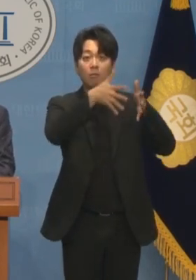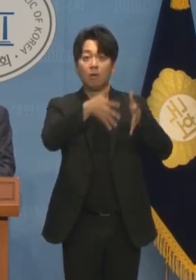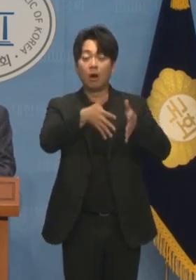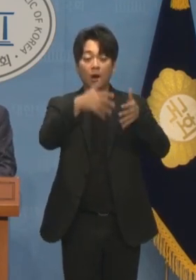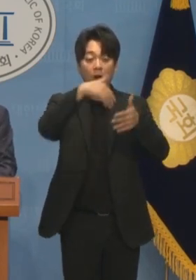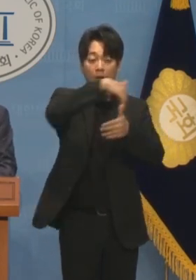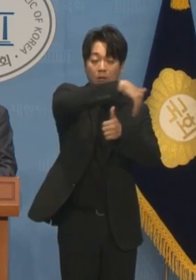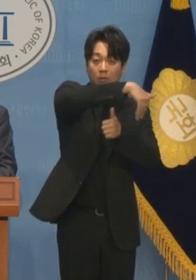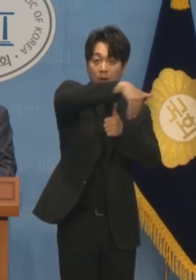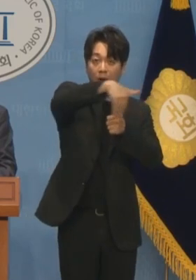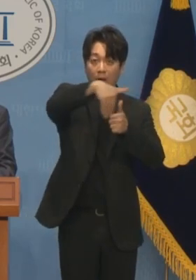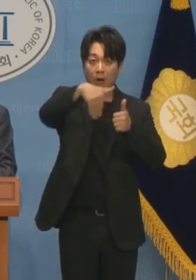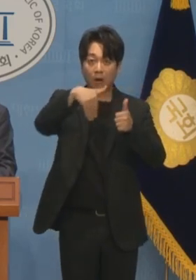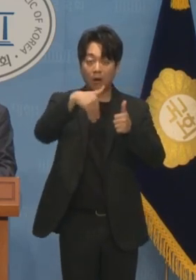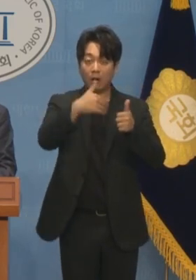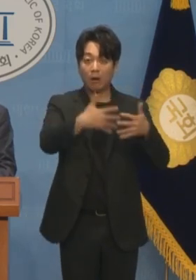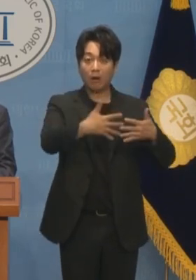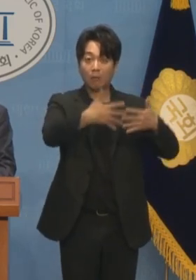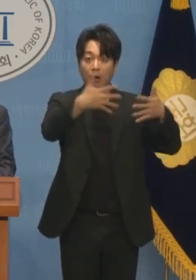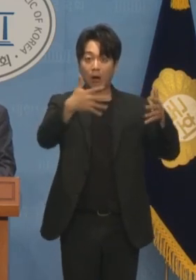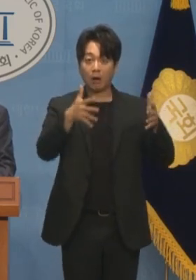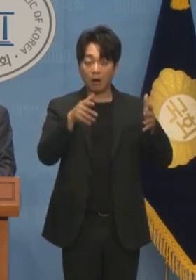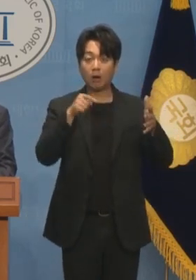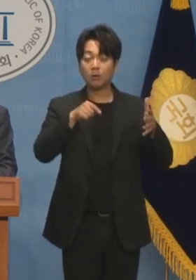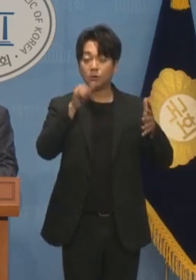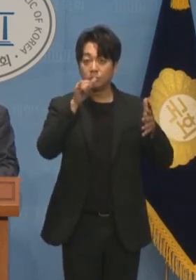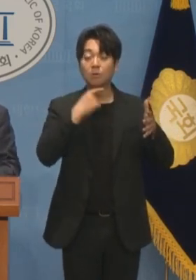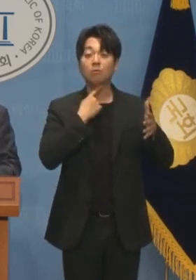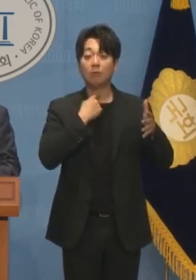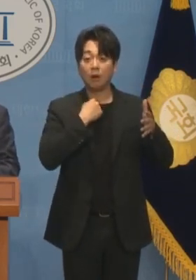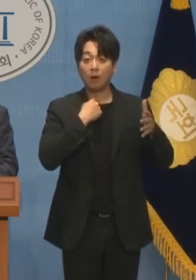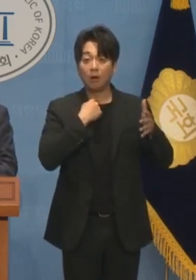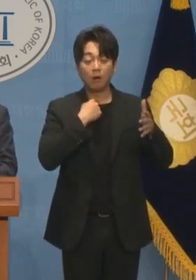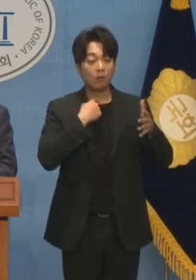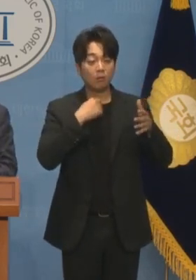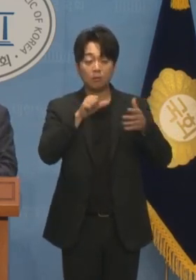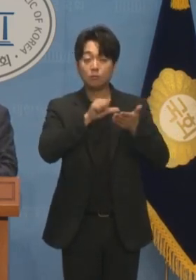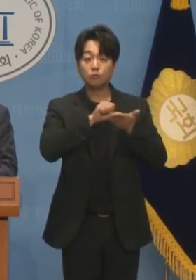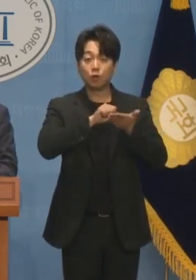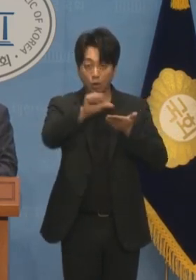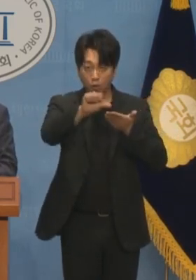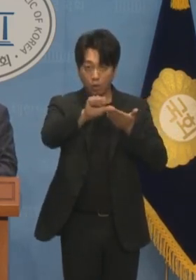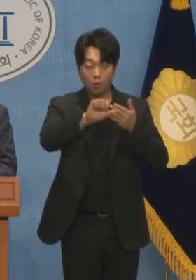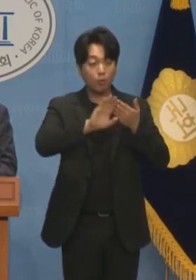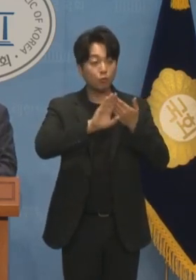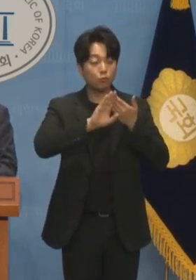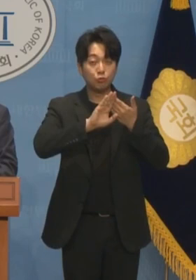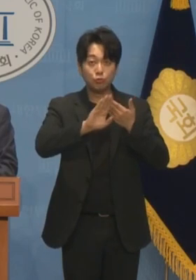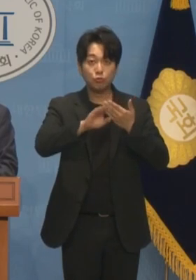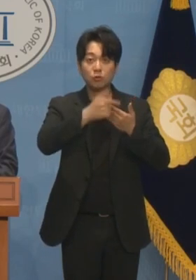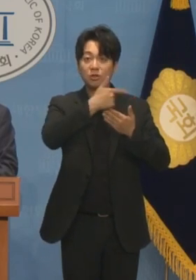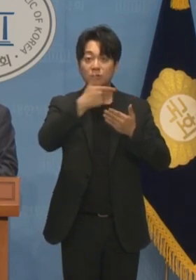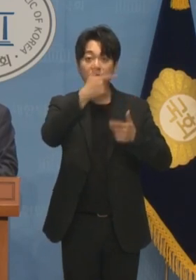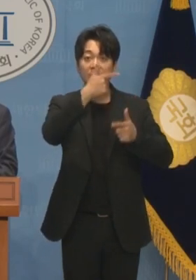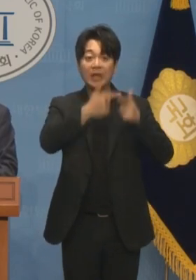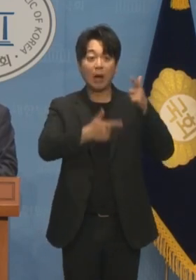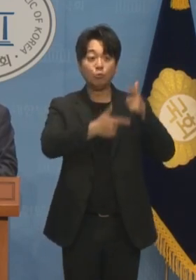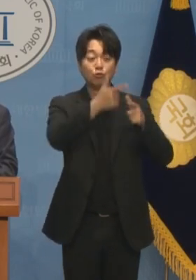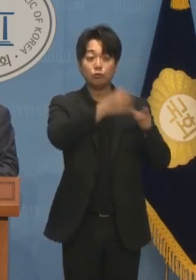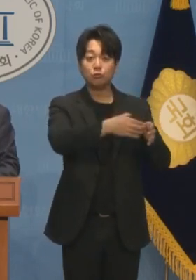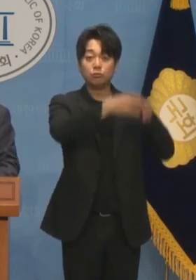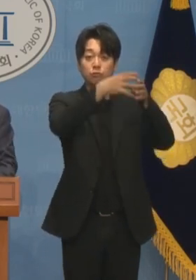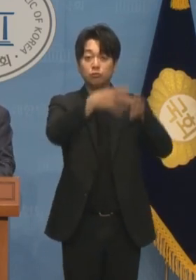담장 울타리가 완전히 철거되었고 그 자리에 큰 나무들이